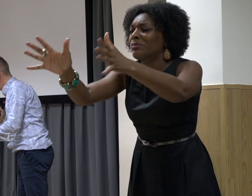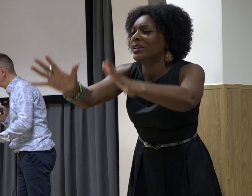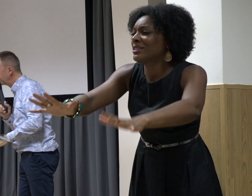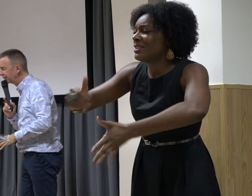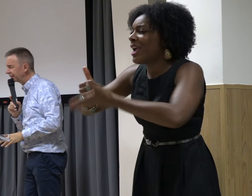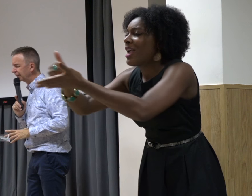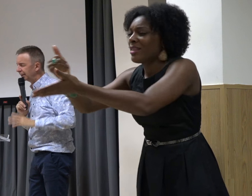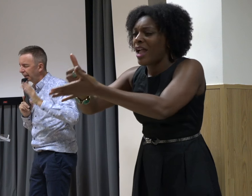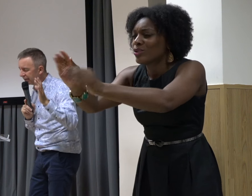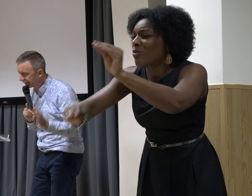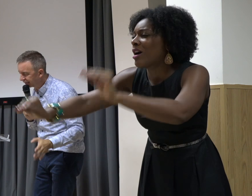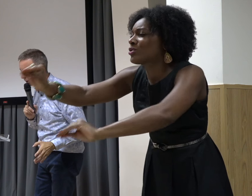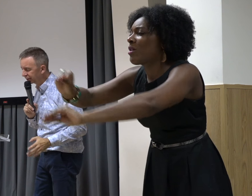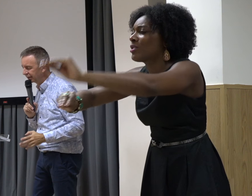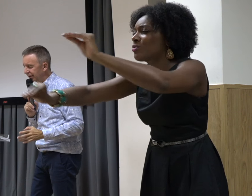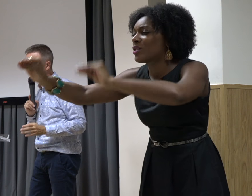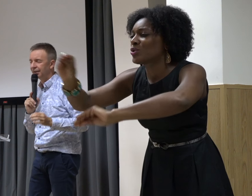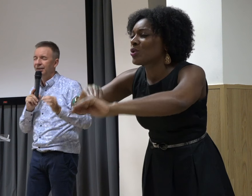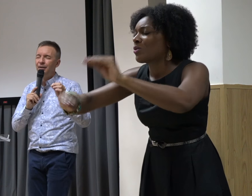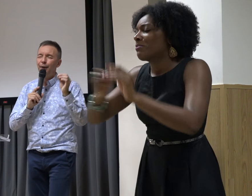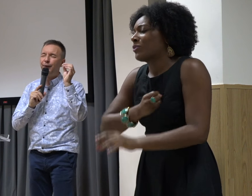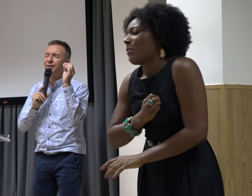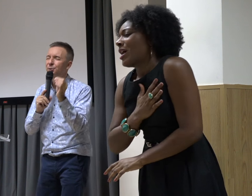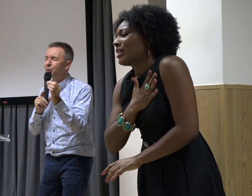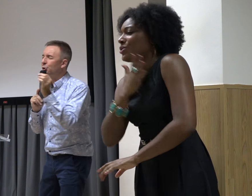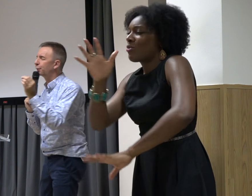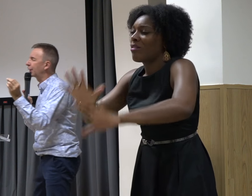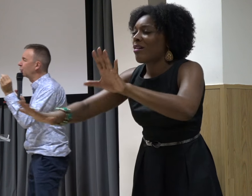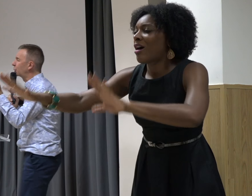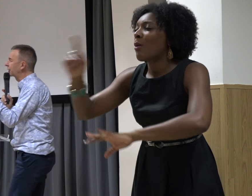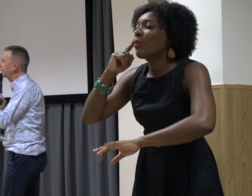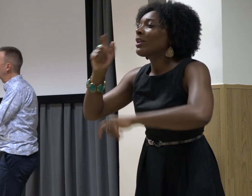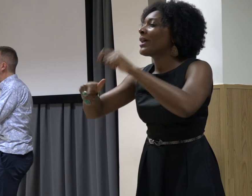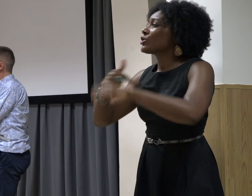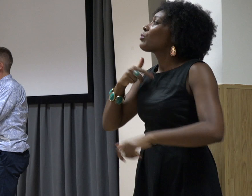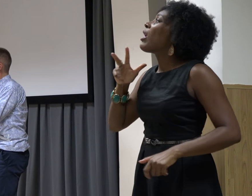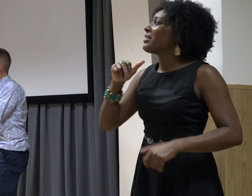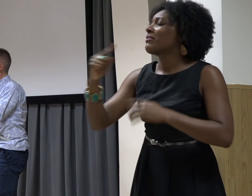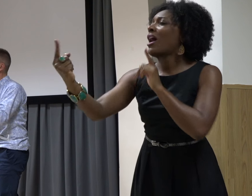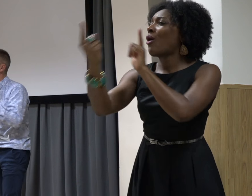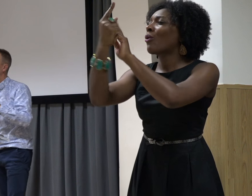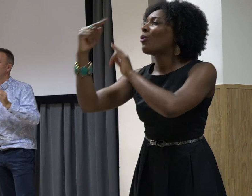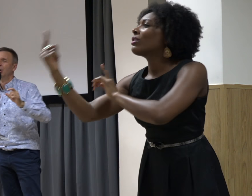compassion, ta miséricorde vers ceux que je vais rencontrer